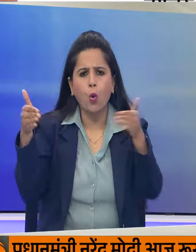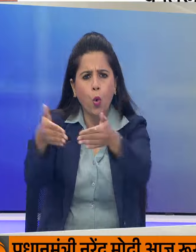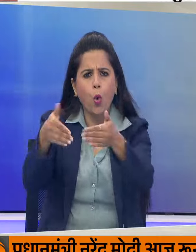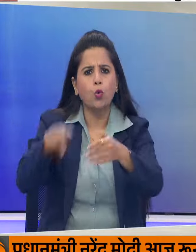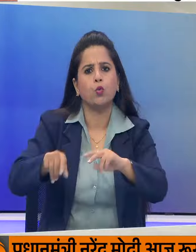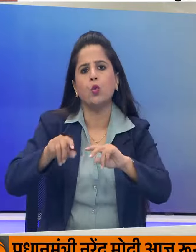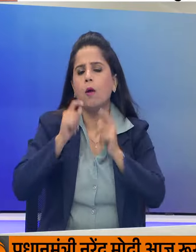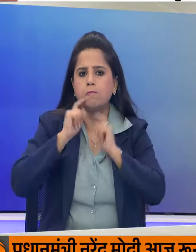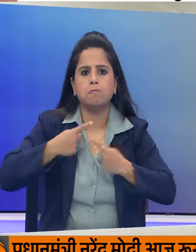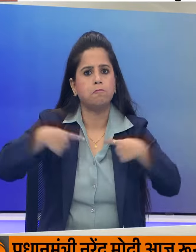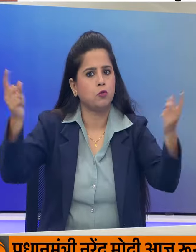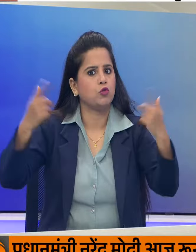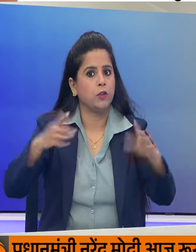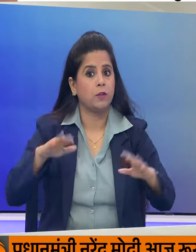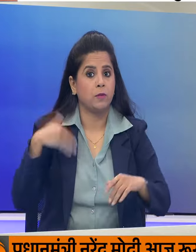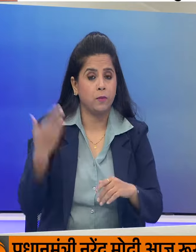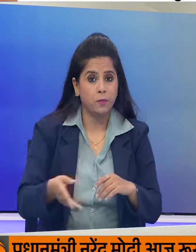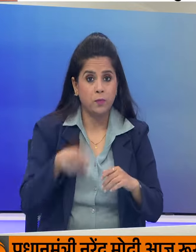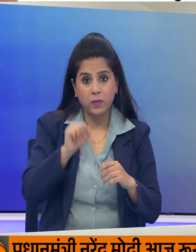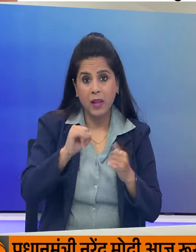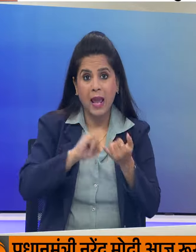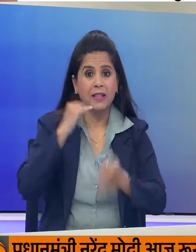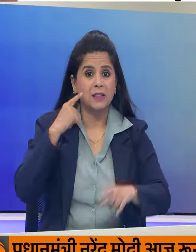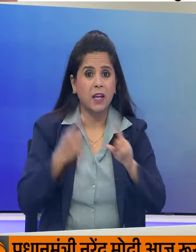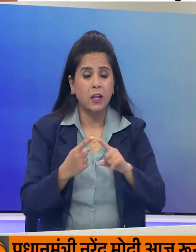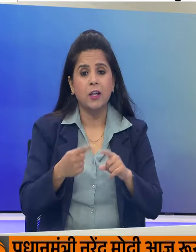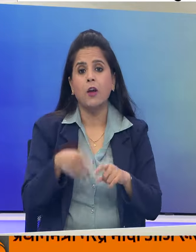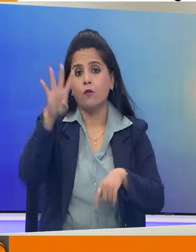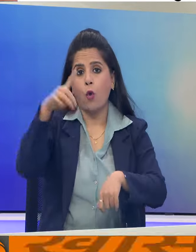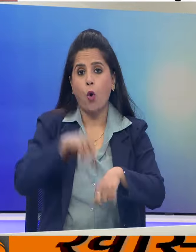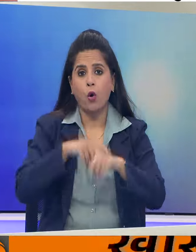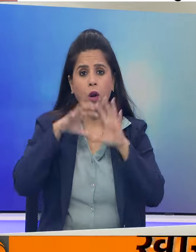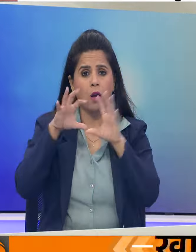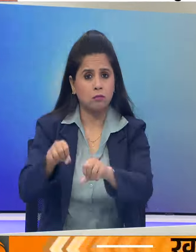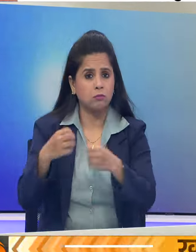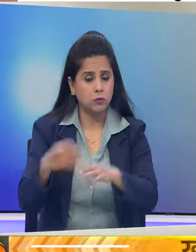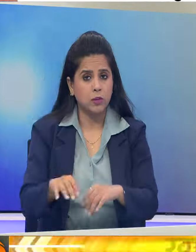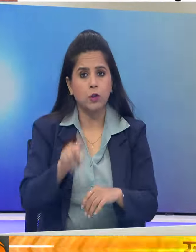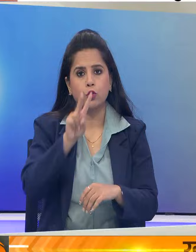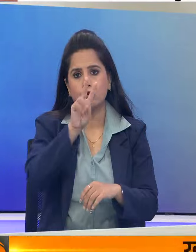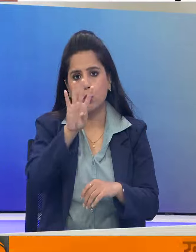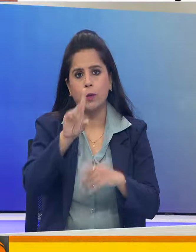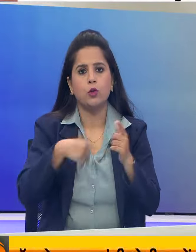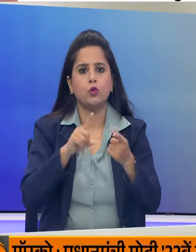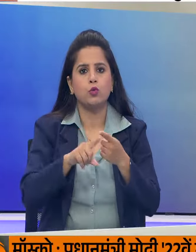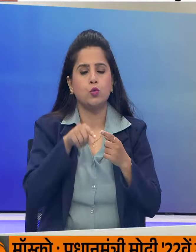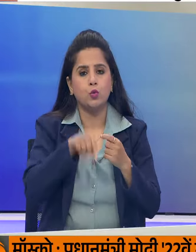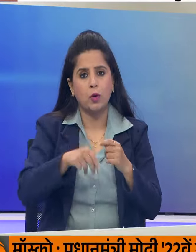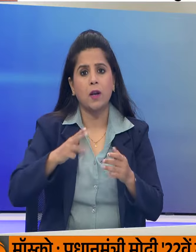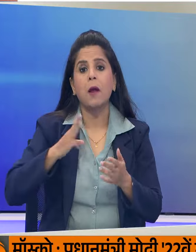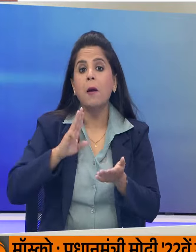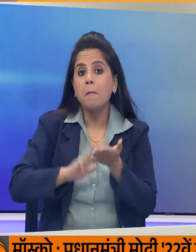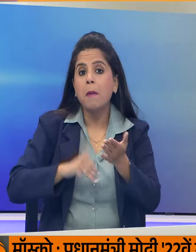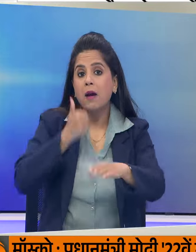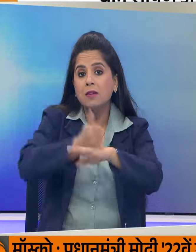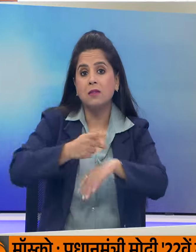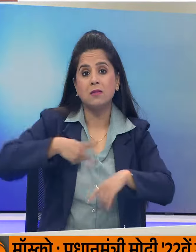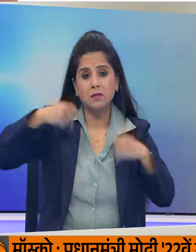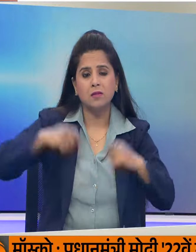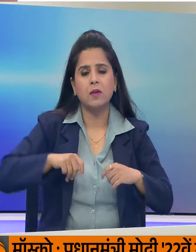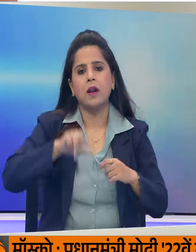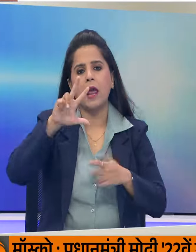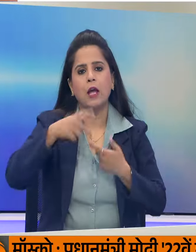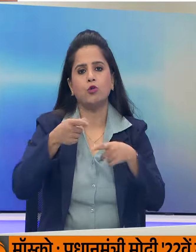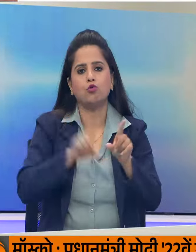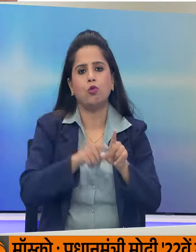तक एसआईटी ने 4 बार प्रज्वल की हिरासत हासिल की है। 24 जून को मैजिस्ट्रेट ने प्रज्वल की न्यायिक हिरासत 8